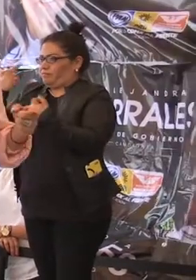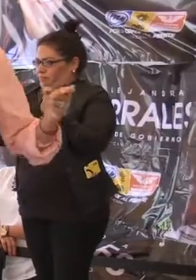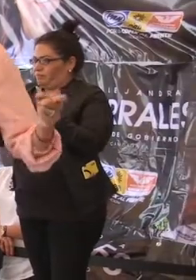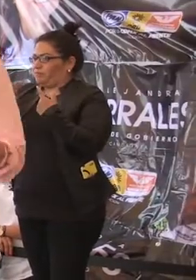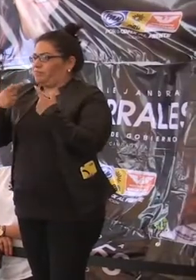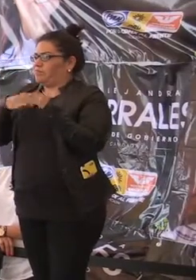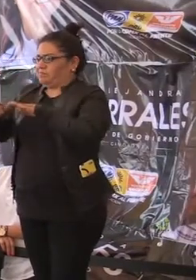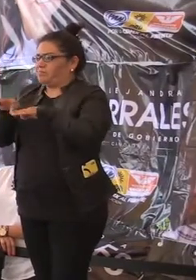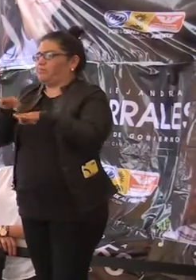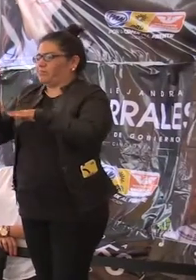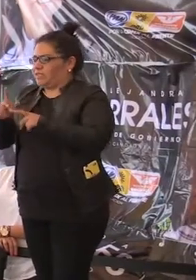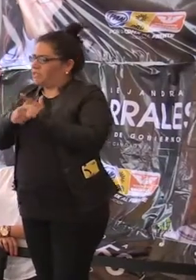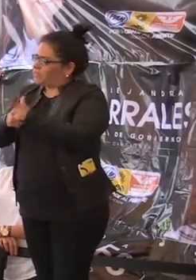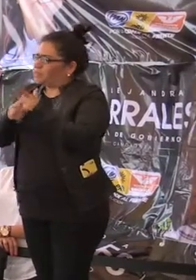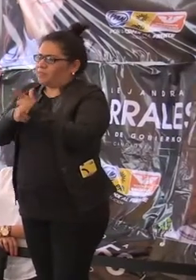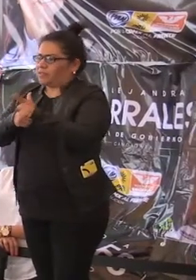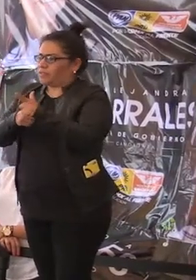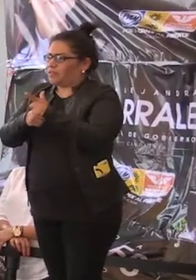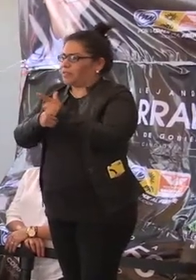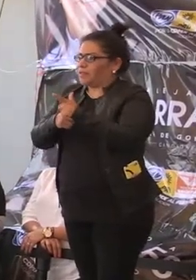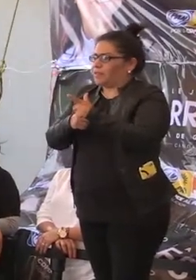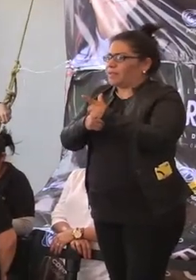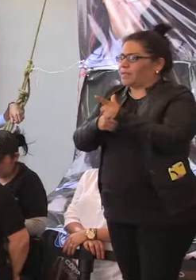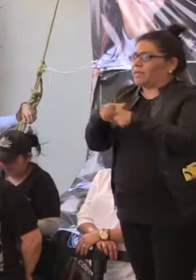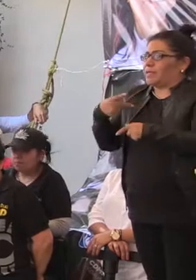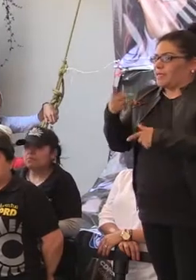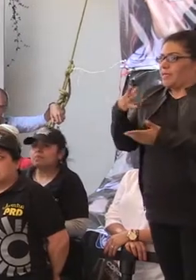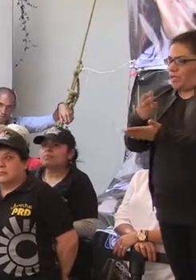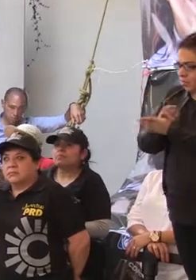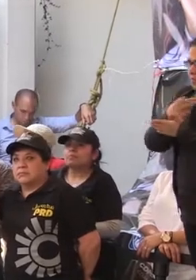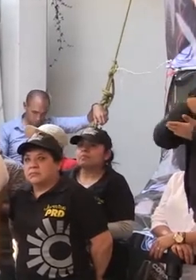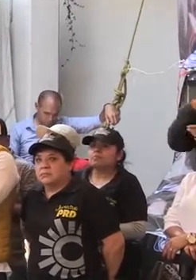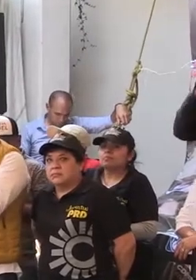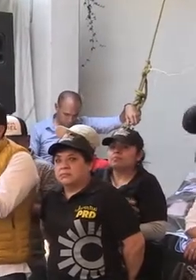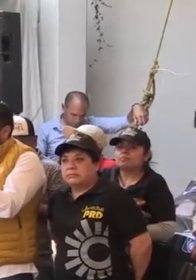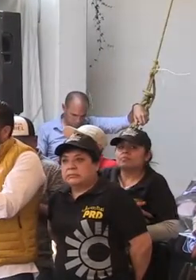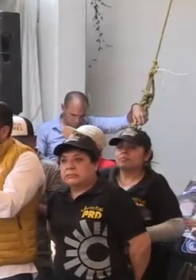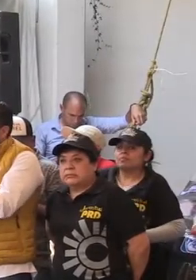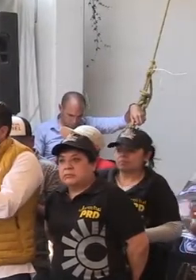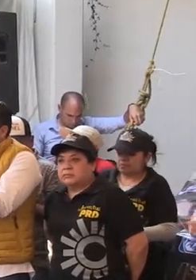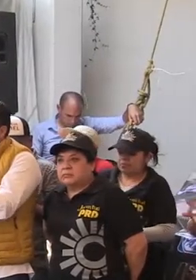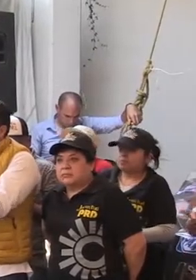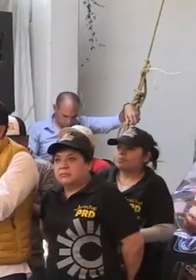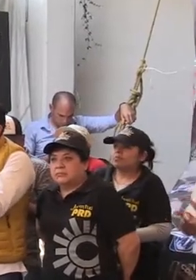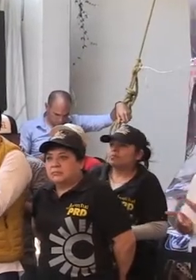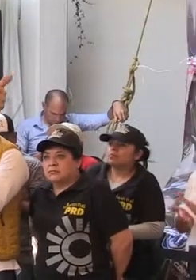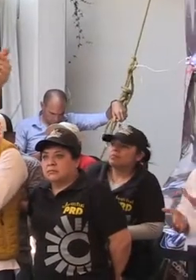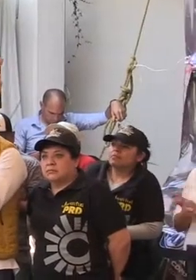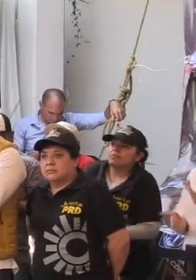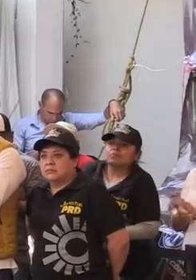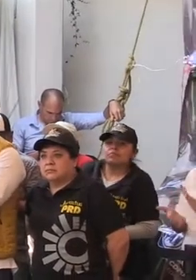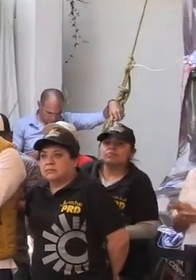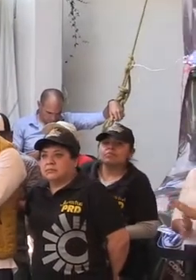algo, trabajo con todo lo que está a mi alcance, pero logramos nuestras metas. Así lo he